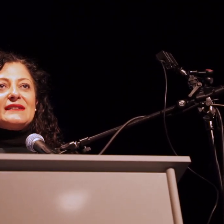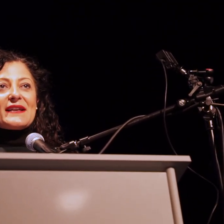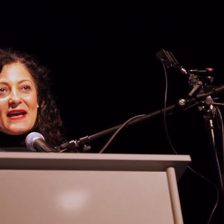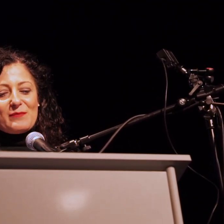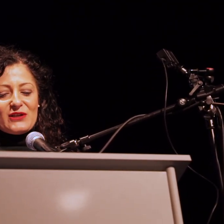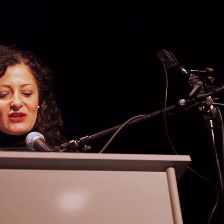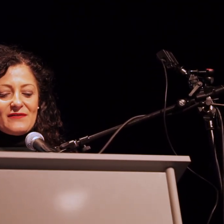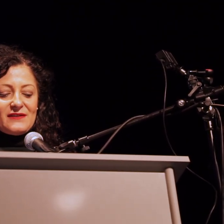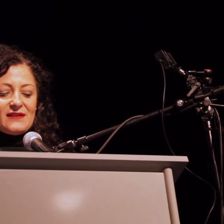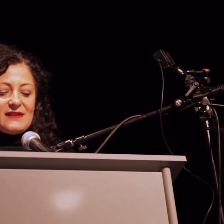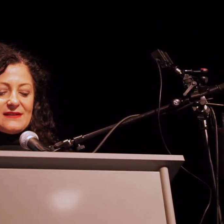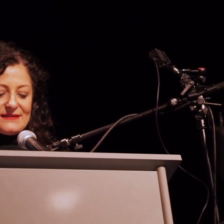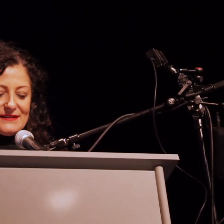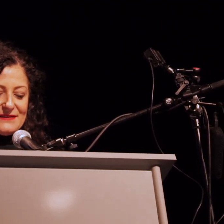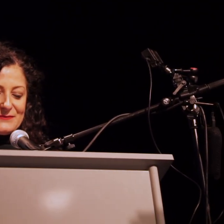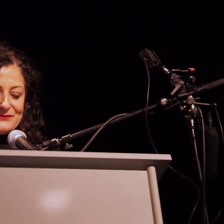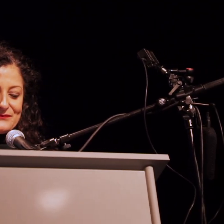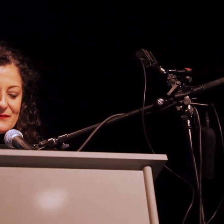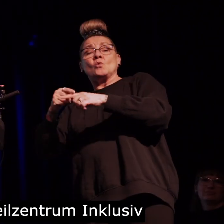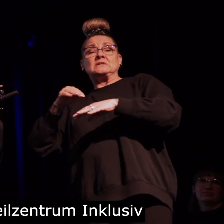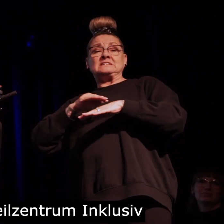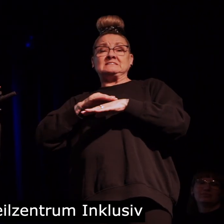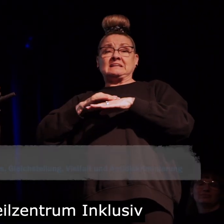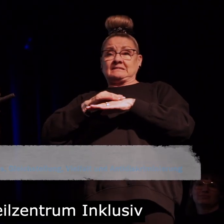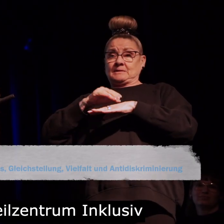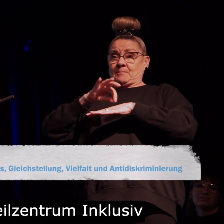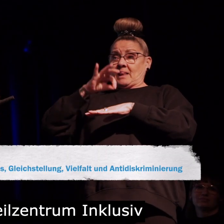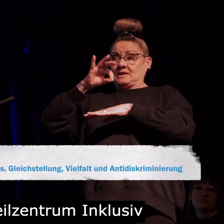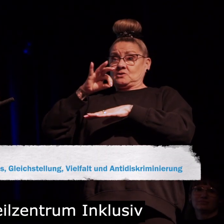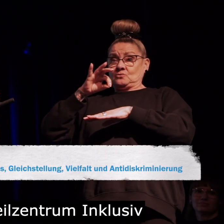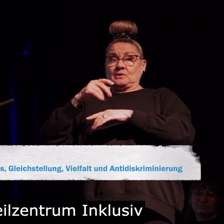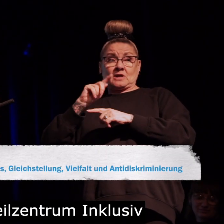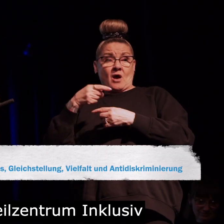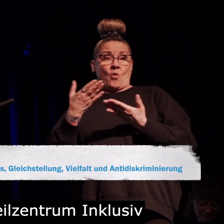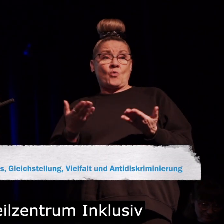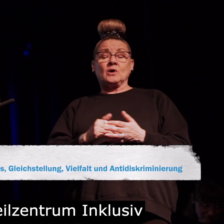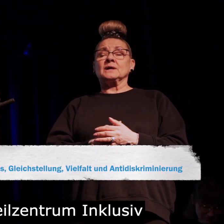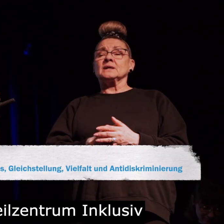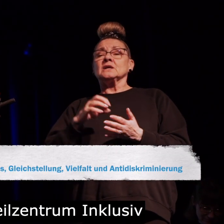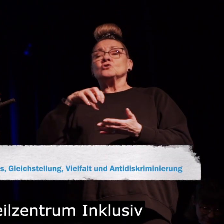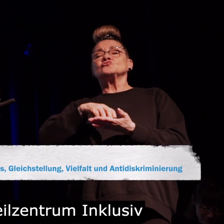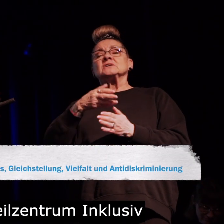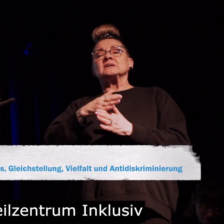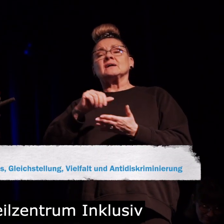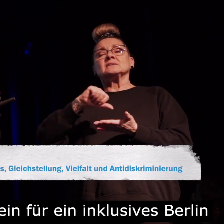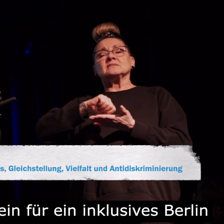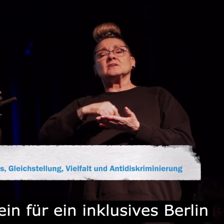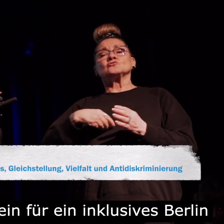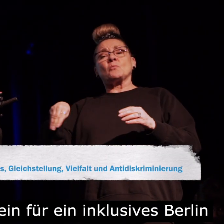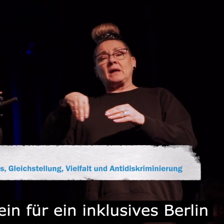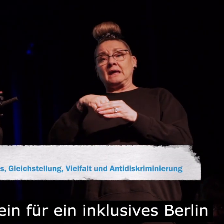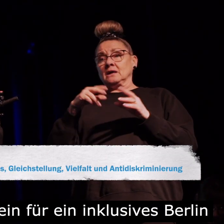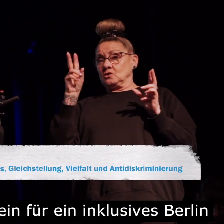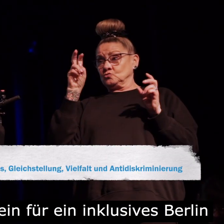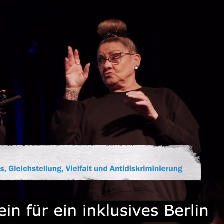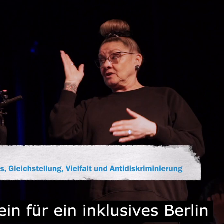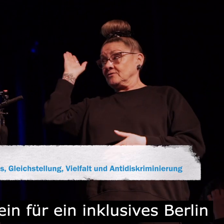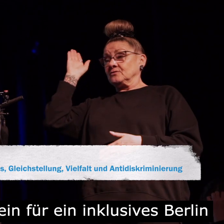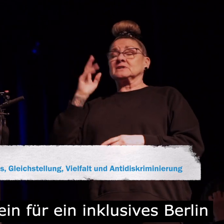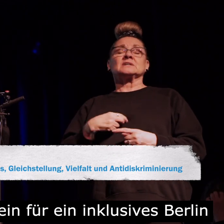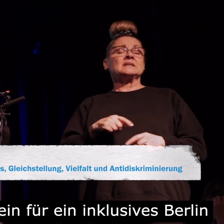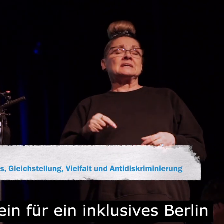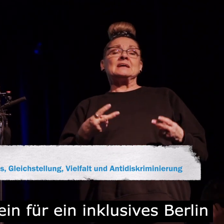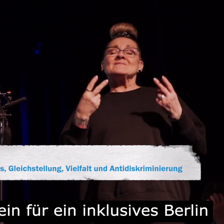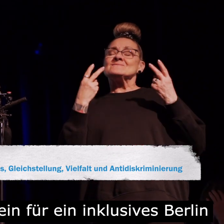Redepult. Sie hat lange dunkle Locken. Das Projekt Stadtteilzentrum inklusiv ist ein wichtiger